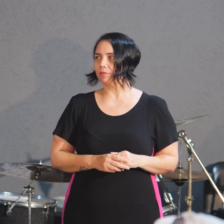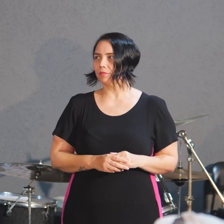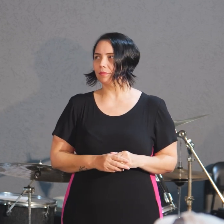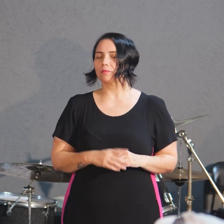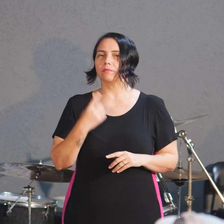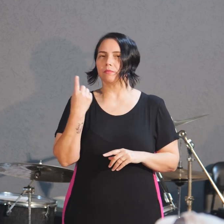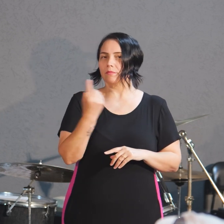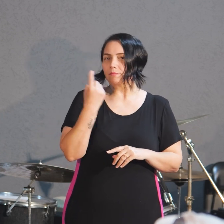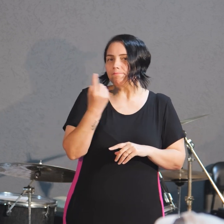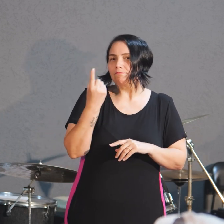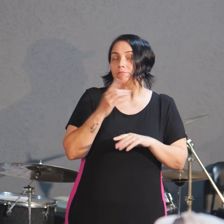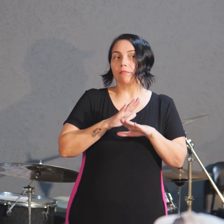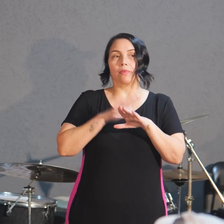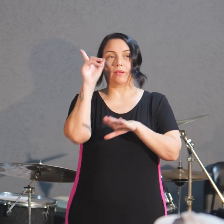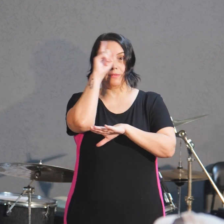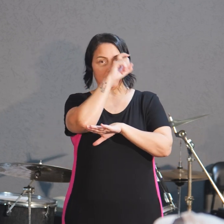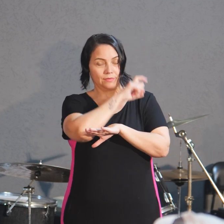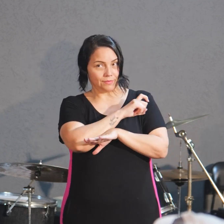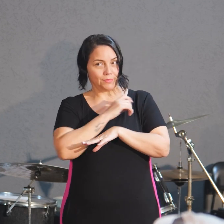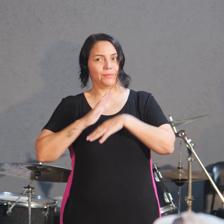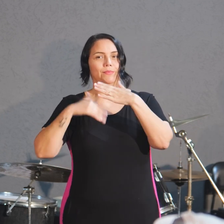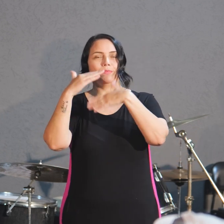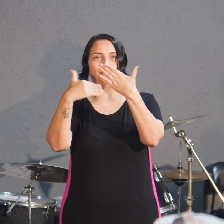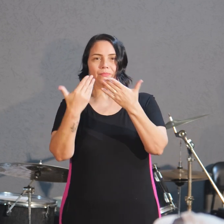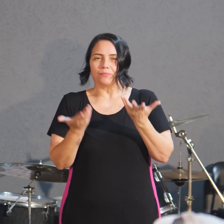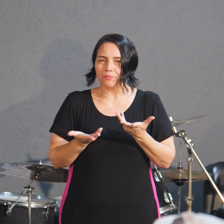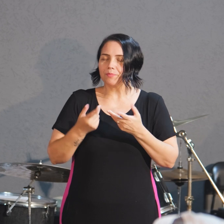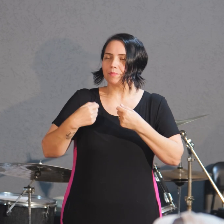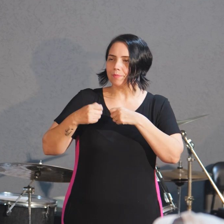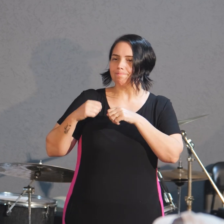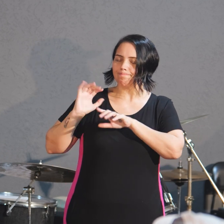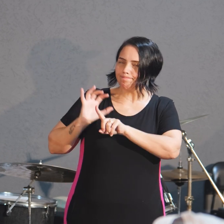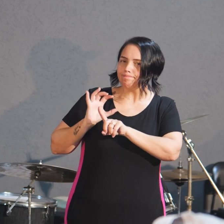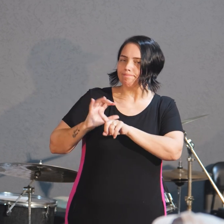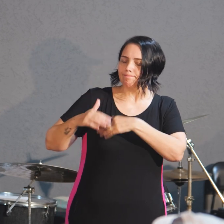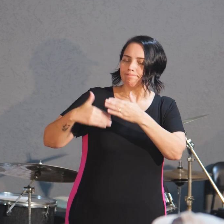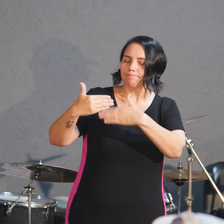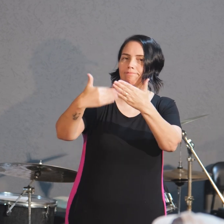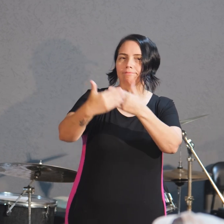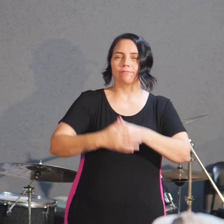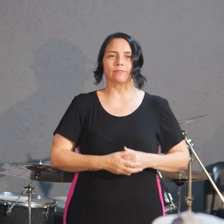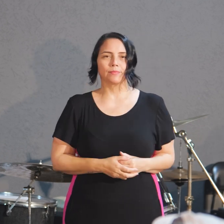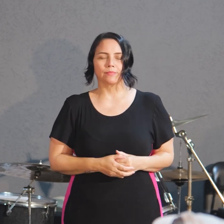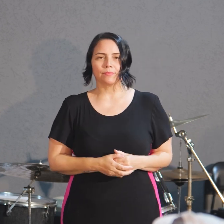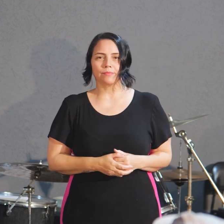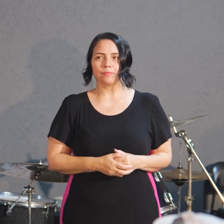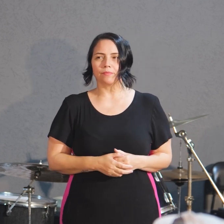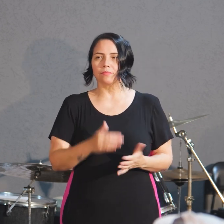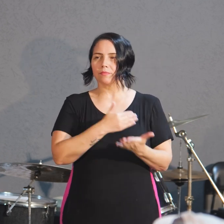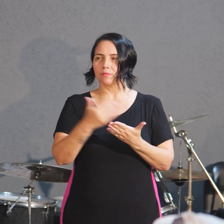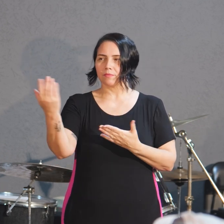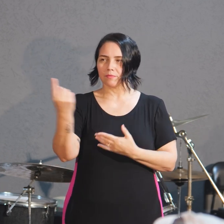Um solo de bateria é uma coisa um pouco mais complexa para desenvolver, então a gente vem trabalhando com os alunos um pouco mais avançados. Eu vou começar